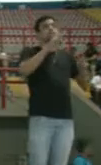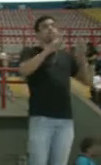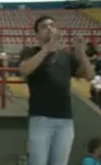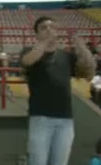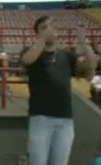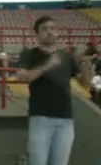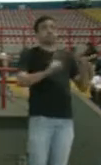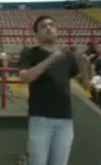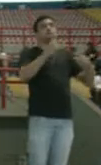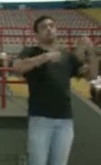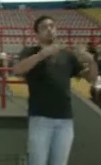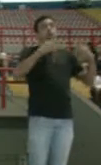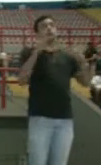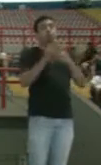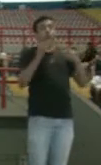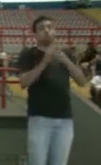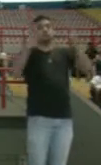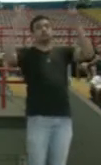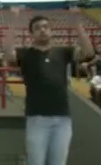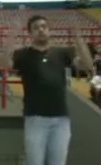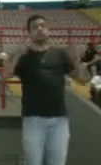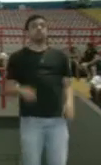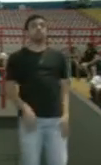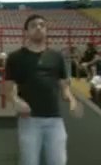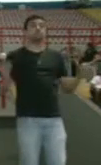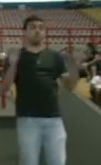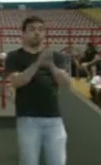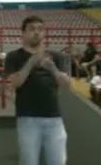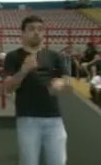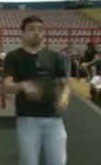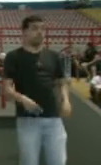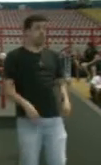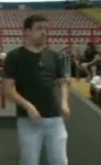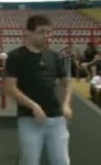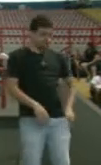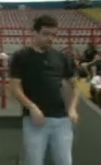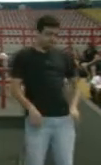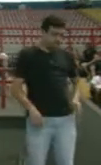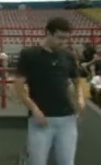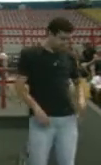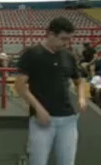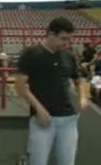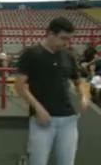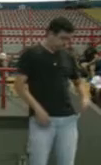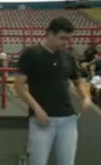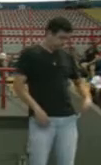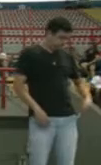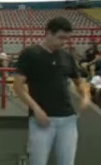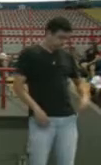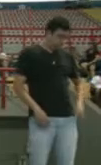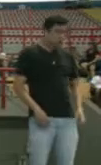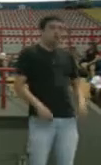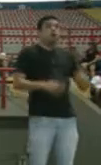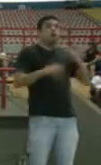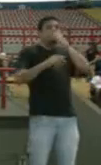político, nosso último ponto, para encerrar aqui, a Inglaterra inaugurou a